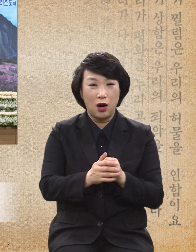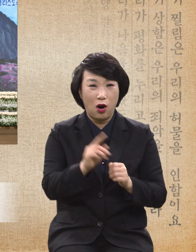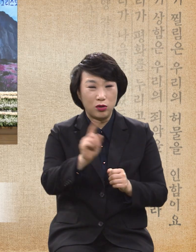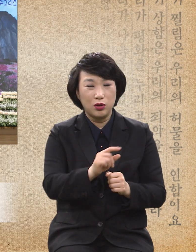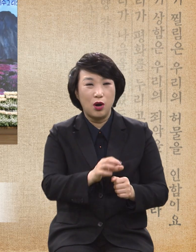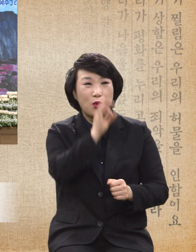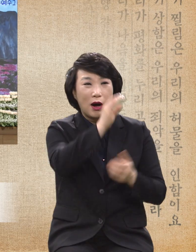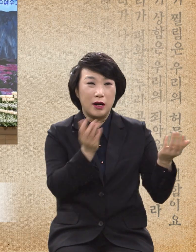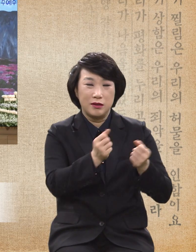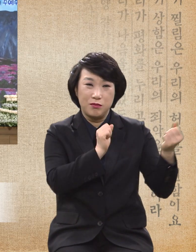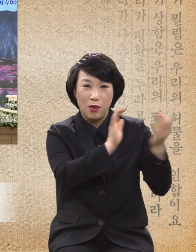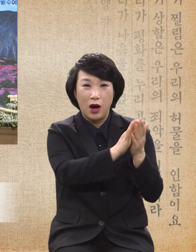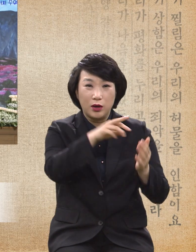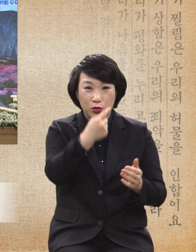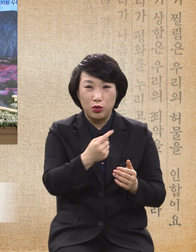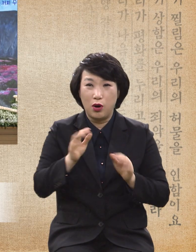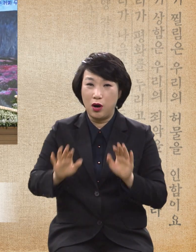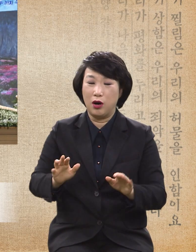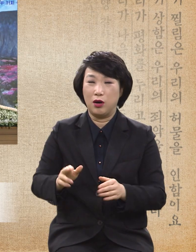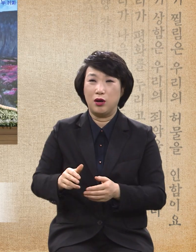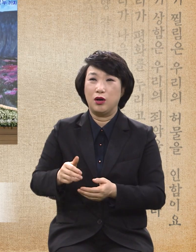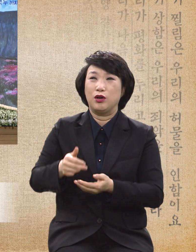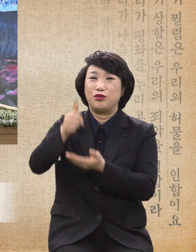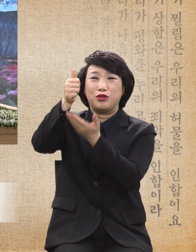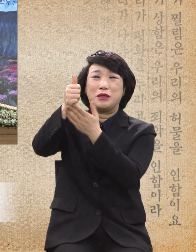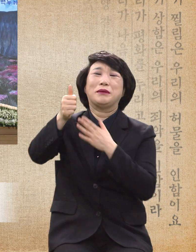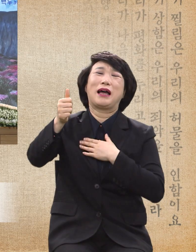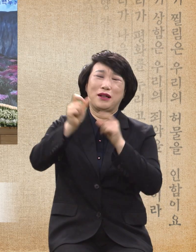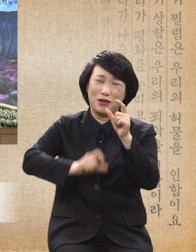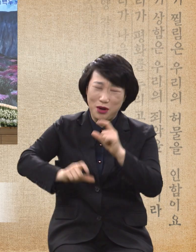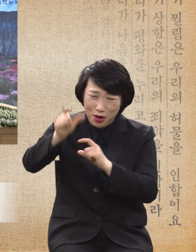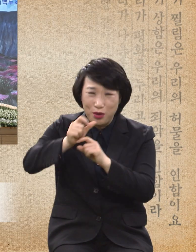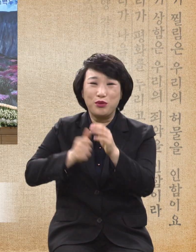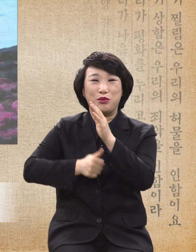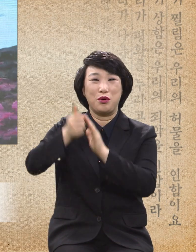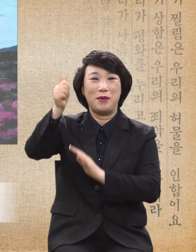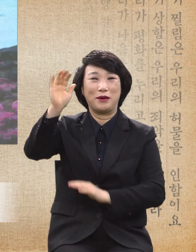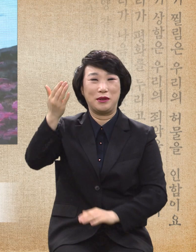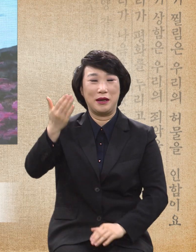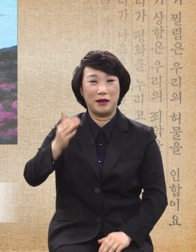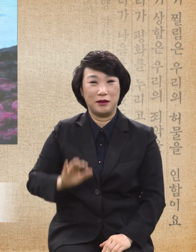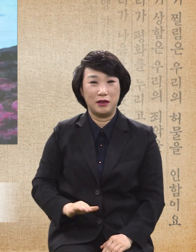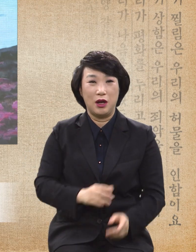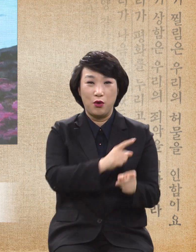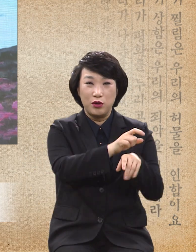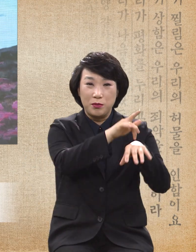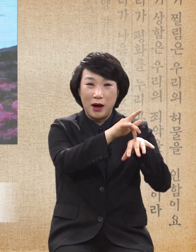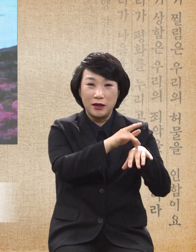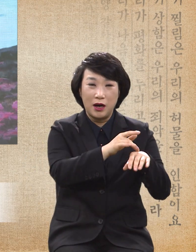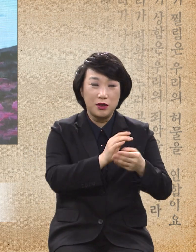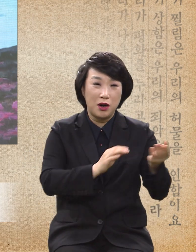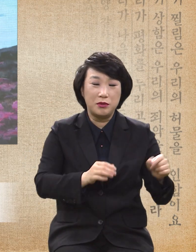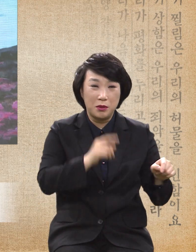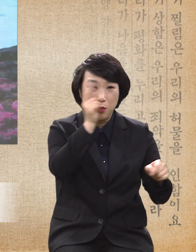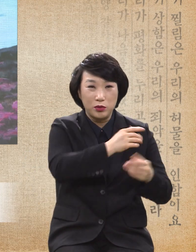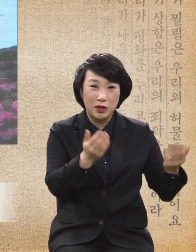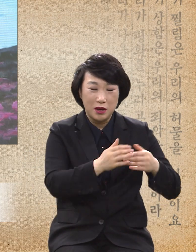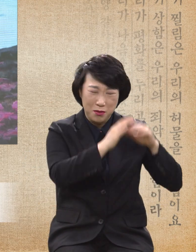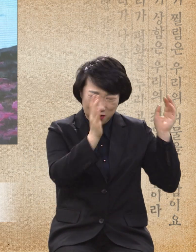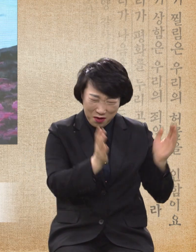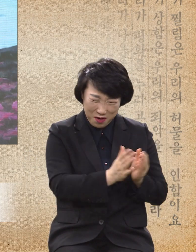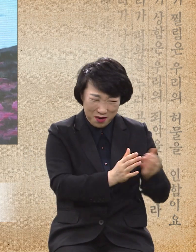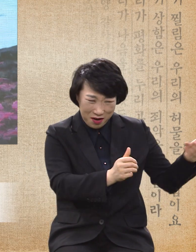닥쳐도 주님만이 그럴수록 소망이지. 근데 마귀가 천하 없는 못된 일을 다